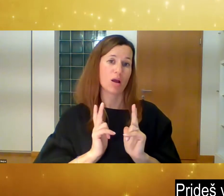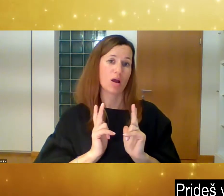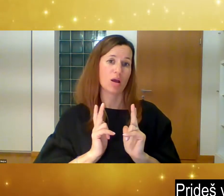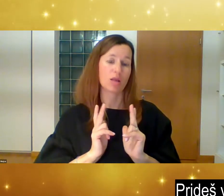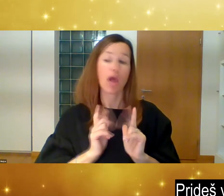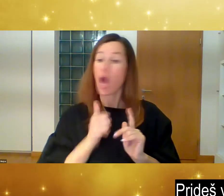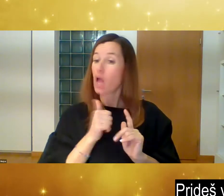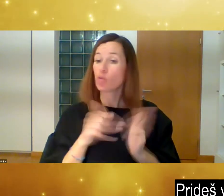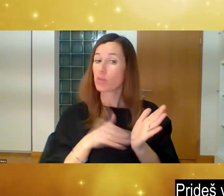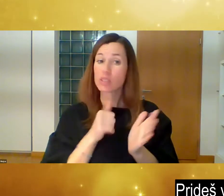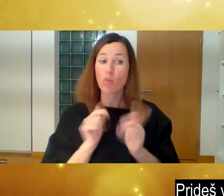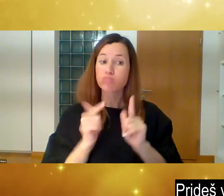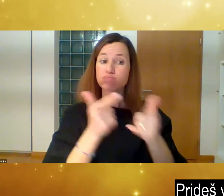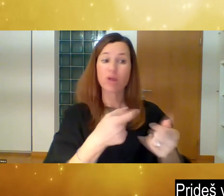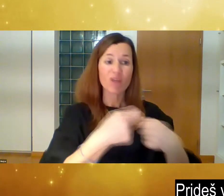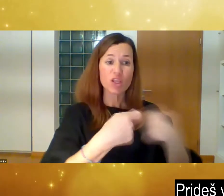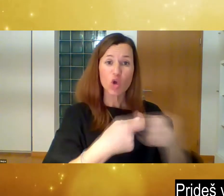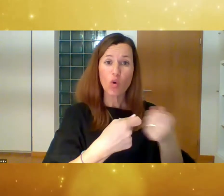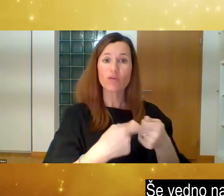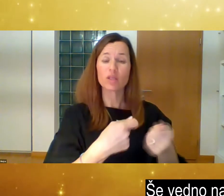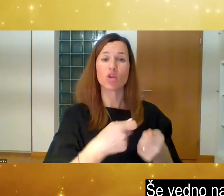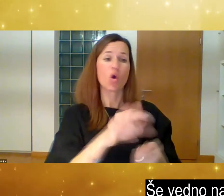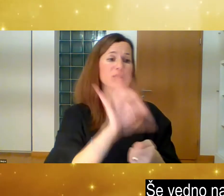trgovino, računalnik izbereš.